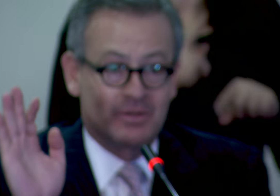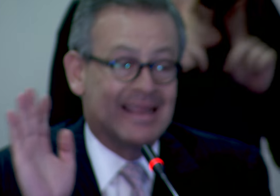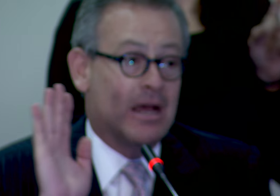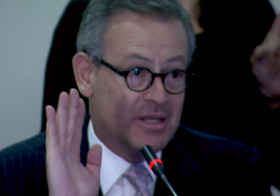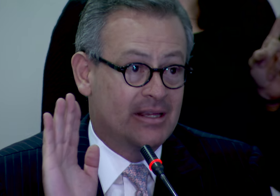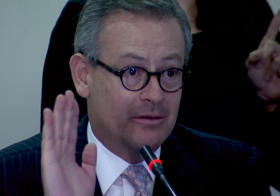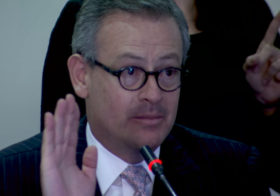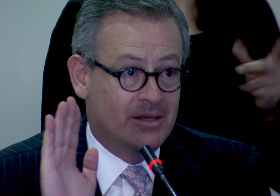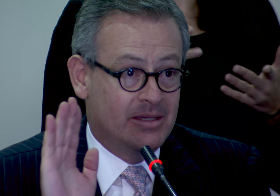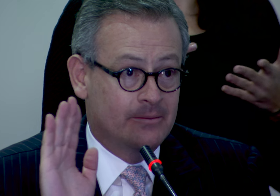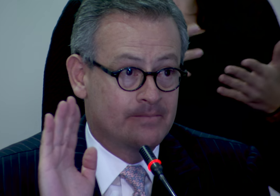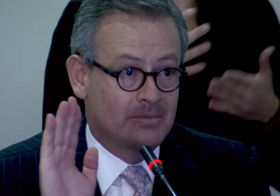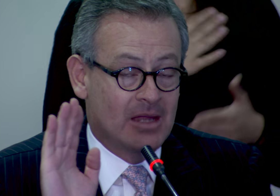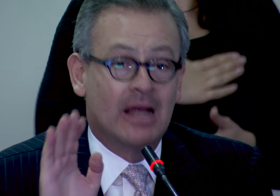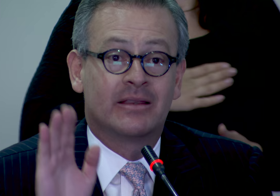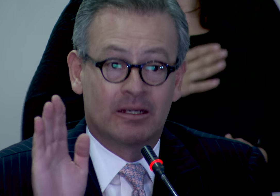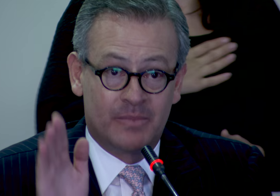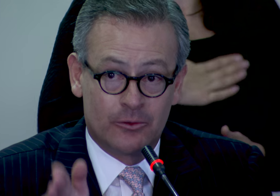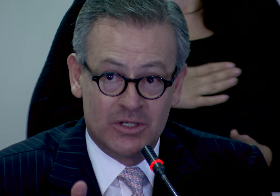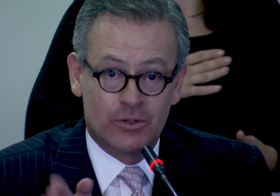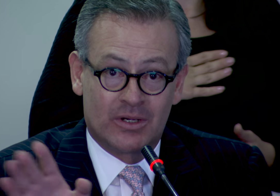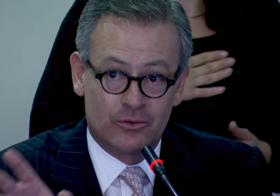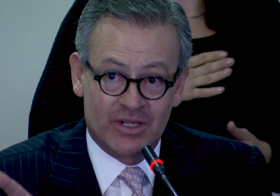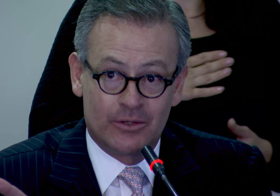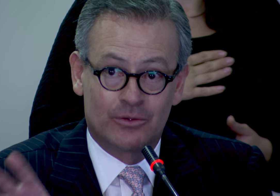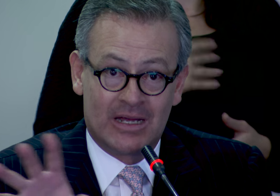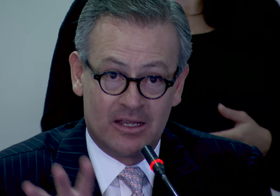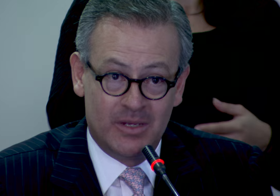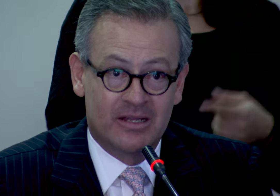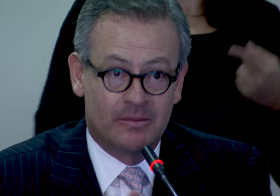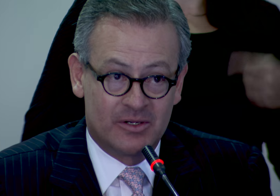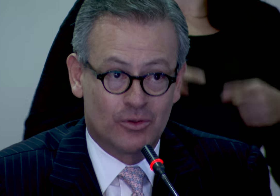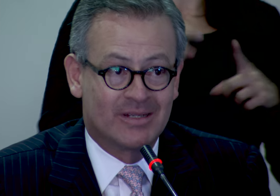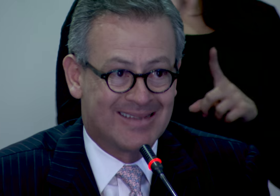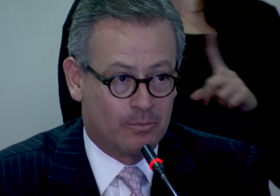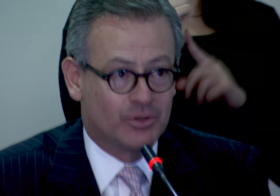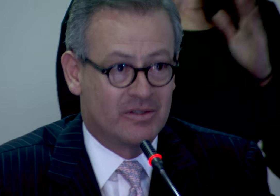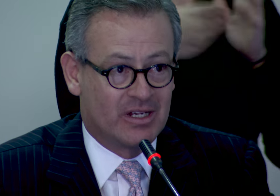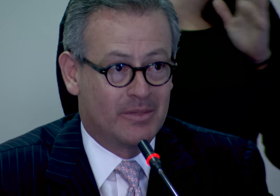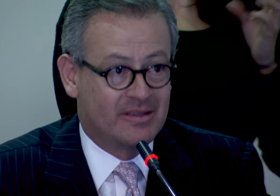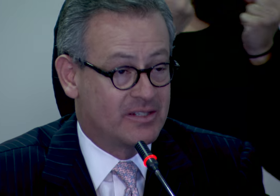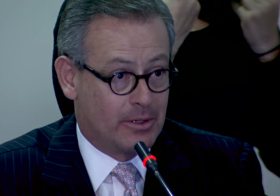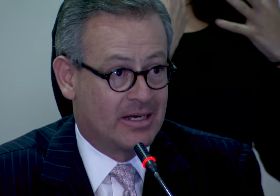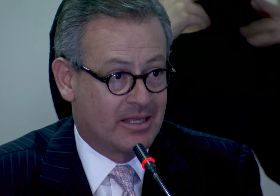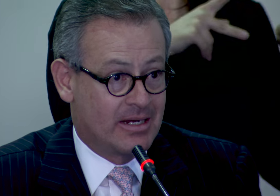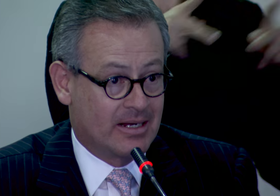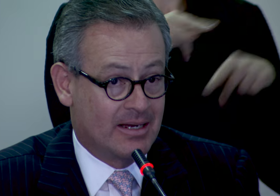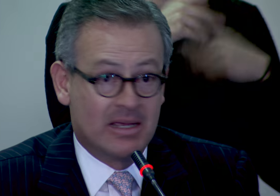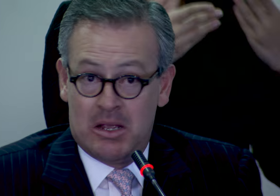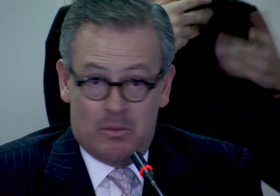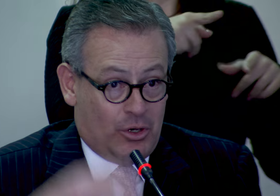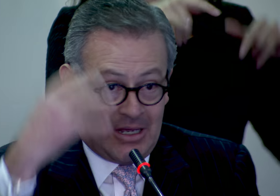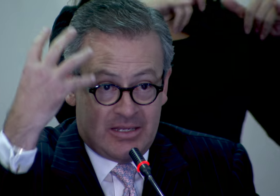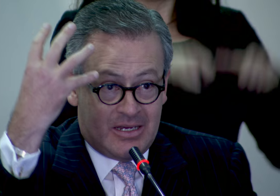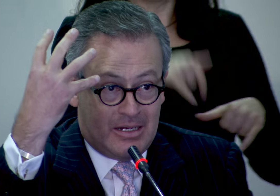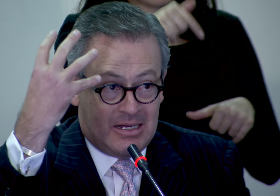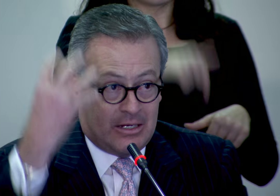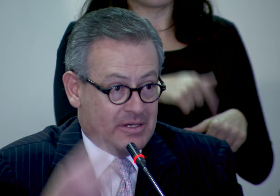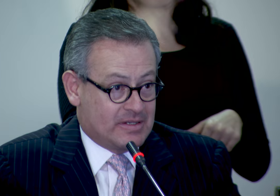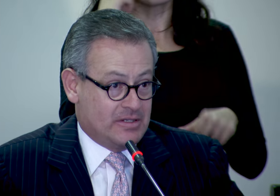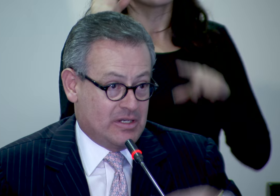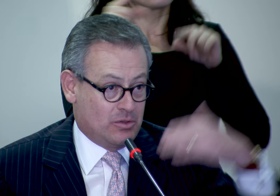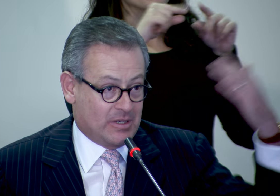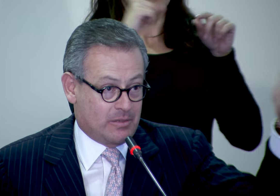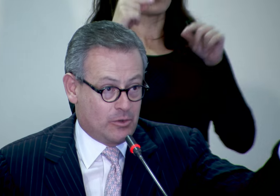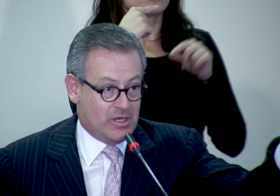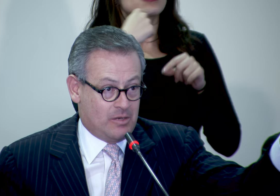tendremos, lamentablemente, ante el perjuicio causado a las miles de personas que potencialmente se van a quedar acá, porque les llenan la